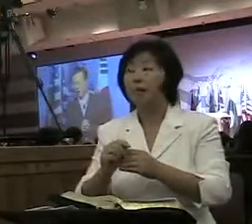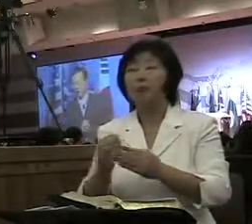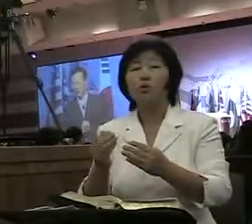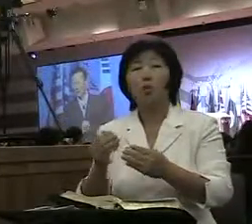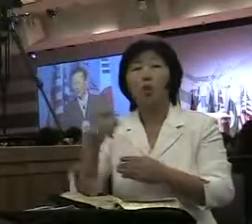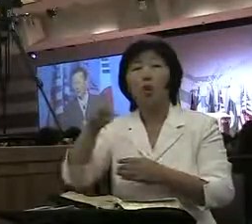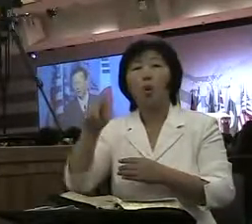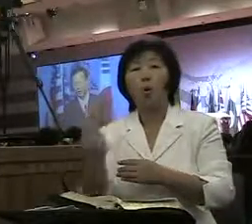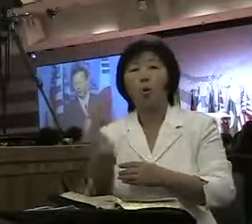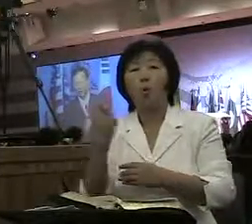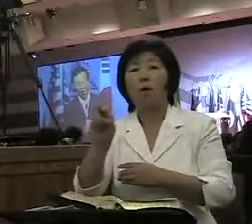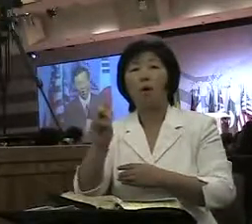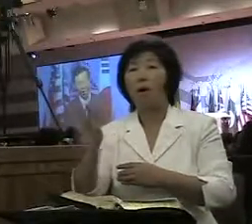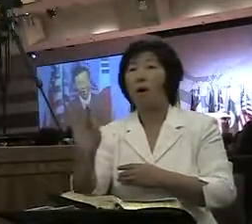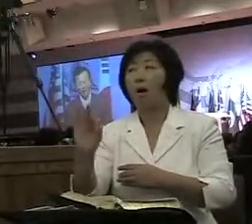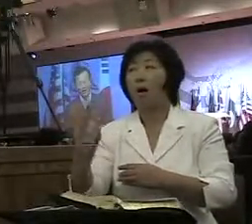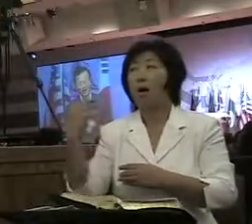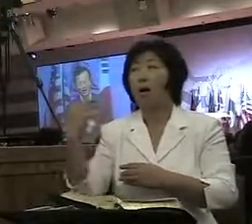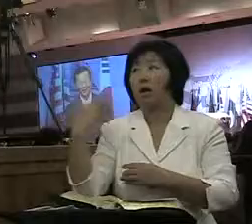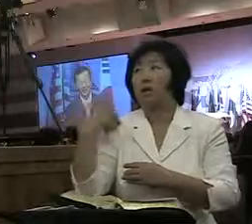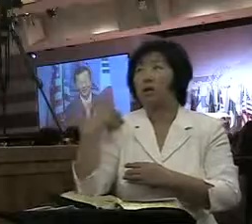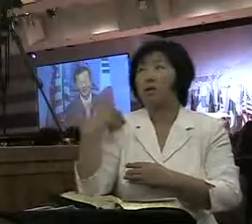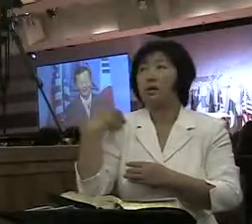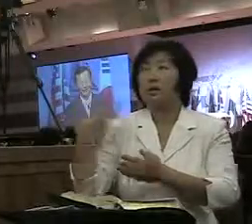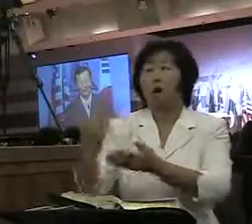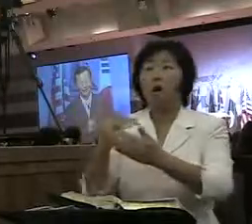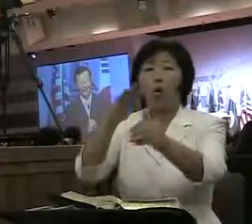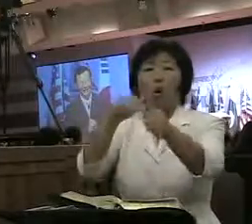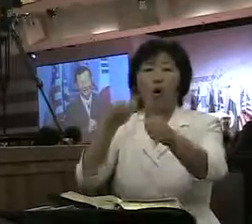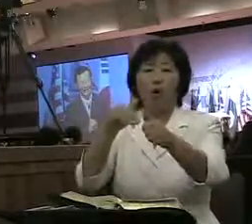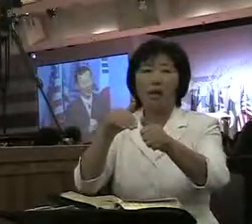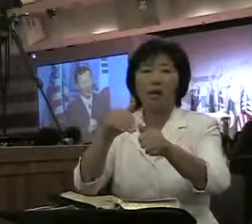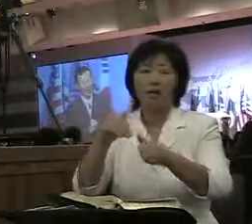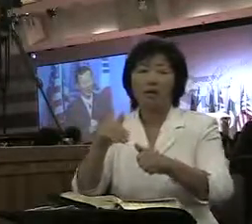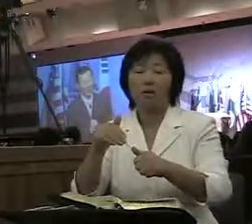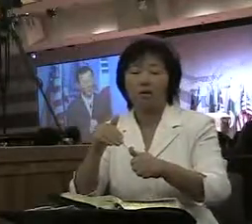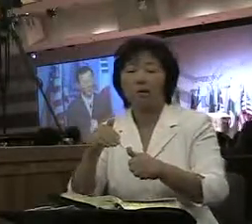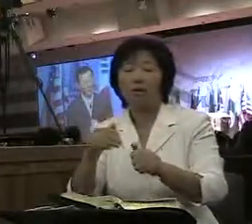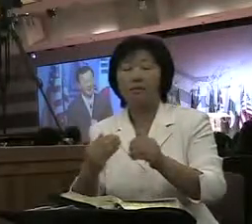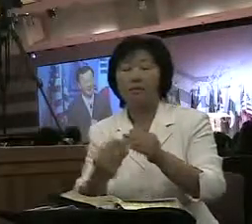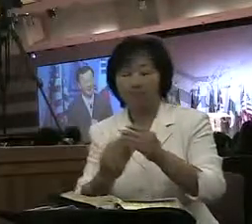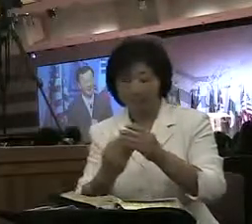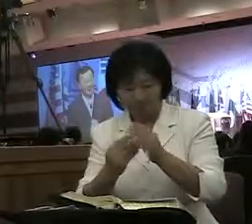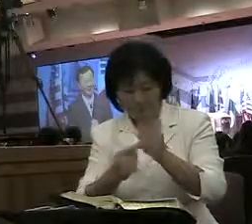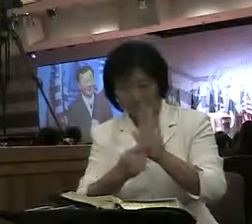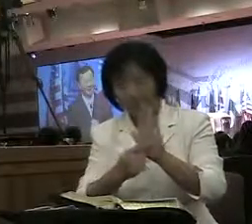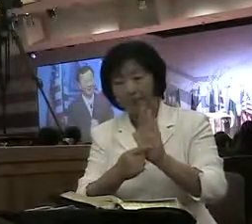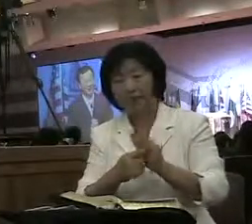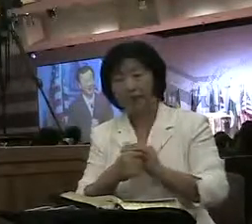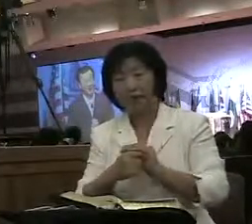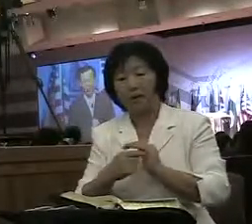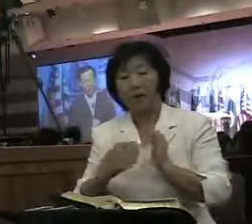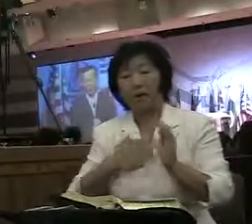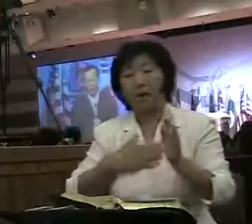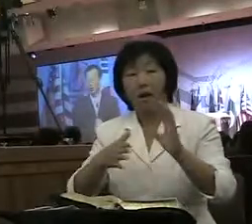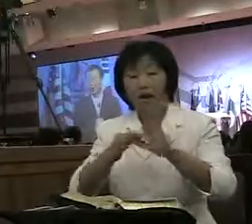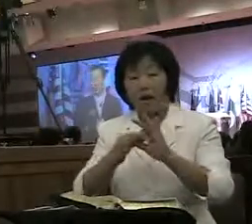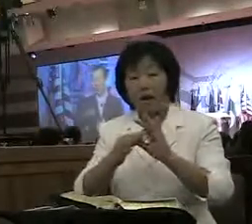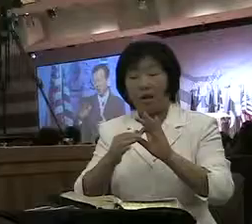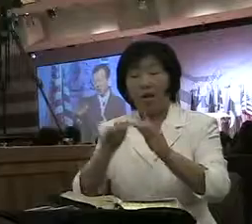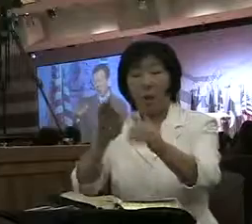소명에서 나오는 겁니다. 컬링에서 나오는 거예요. 이게 나의 컬링이 될 때 그